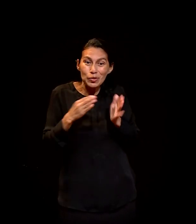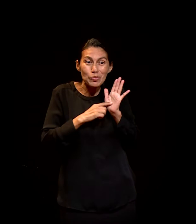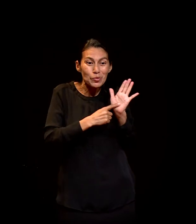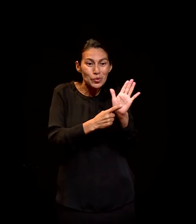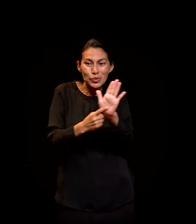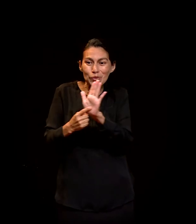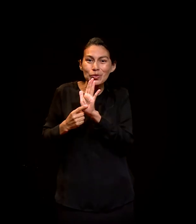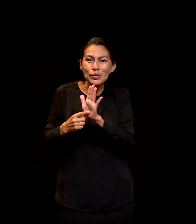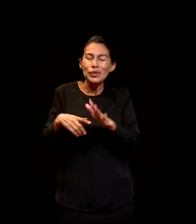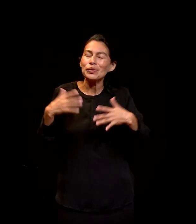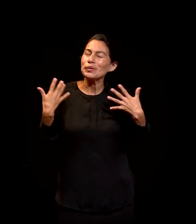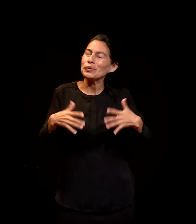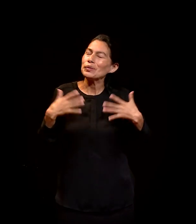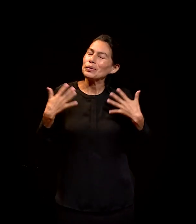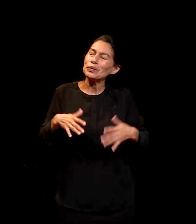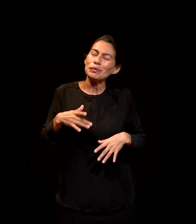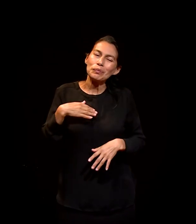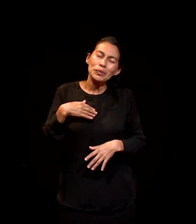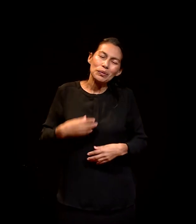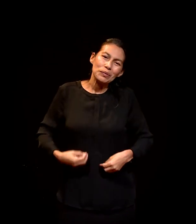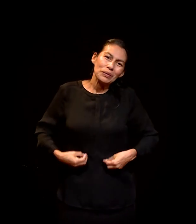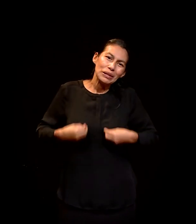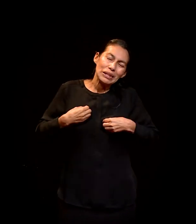de una forma milagrosa enigma